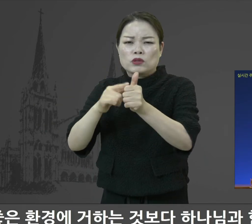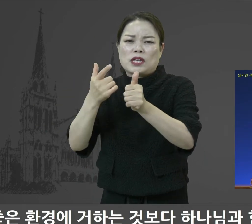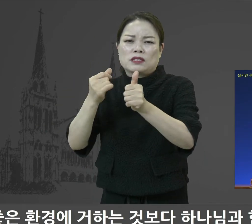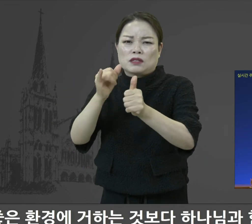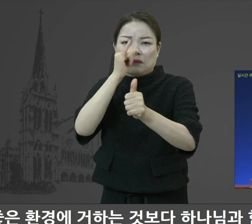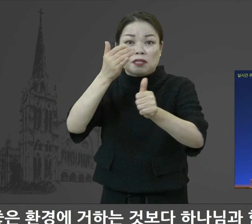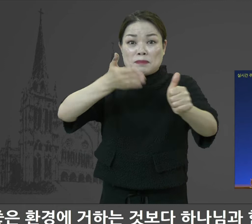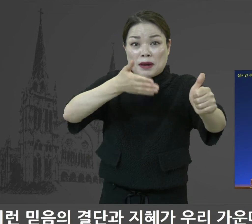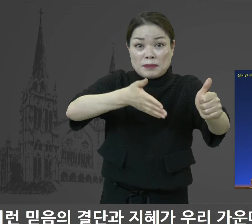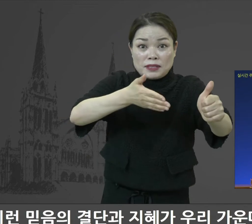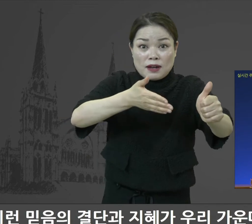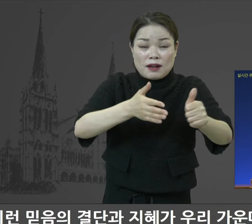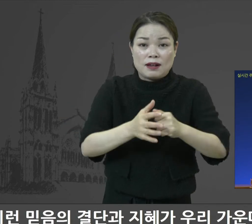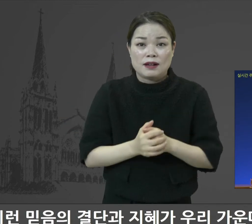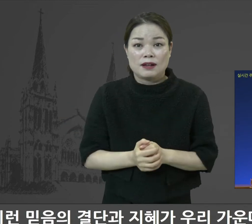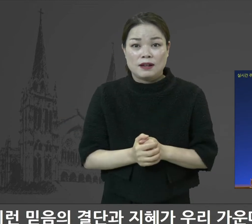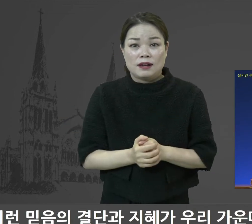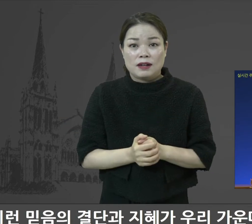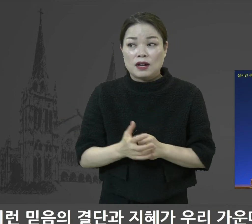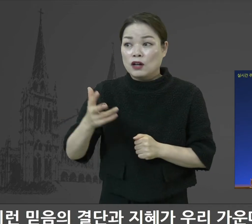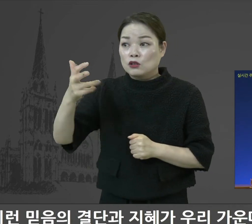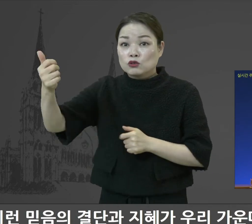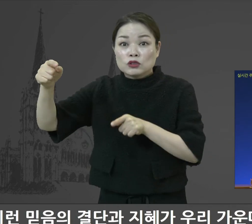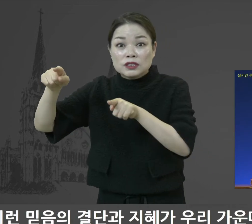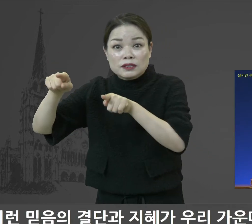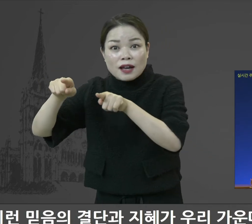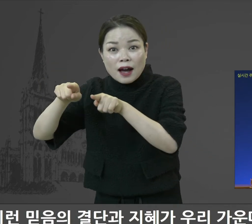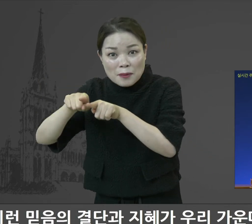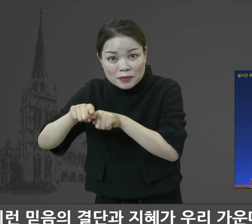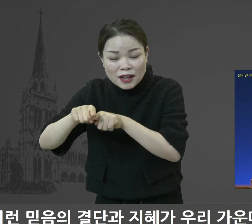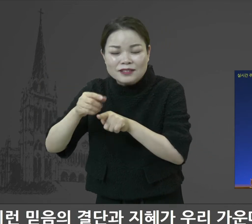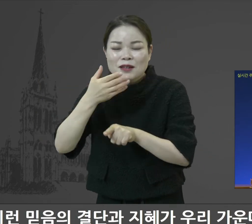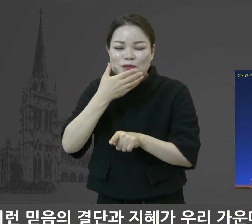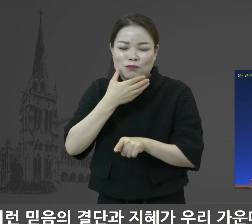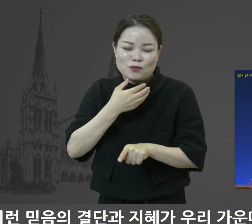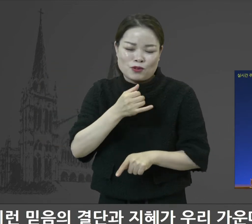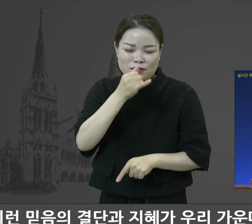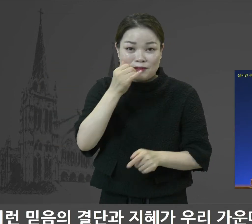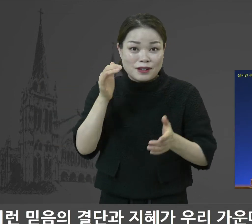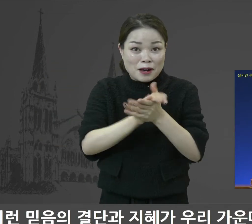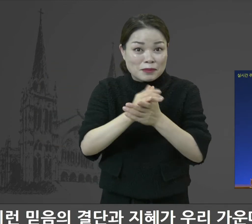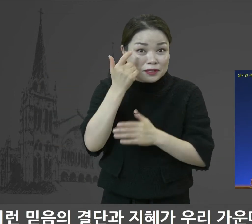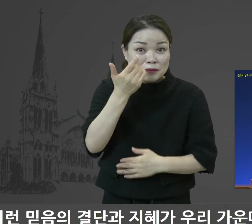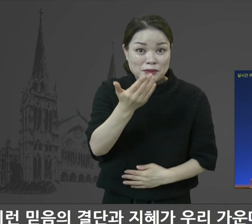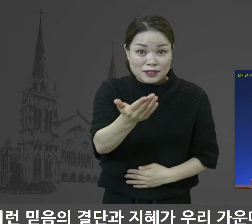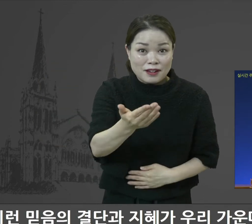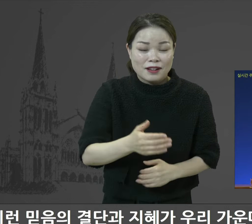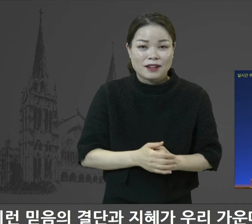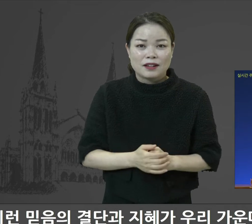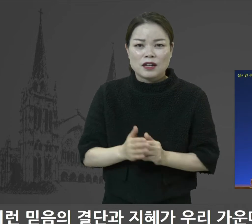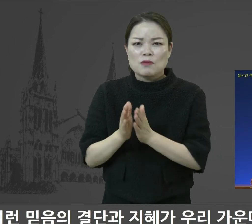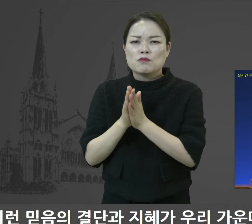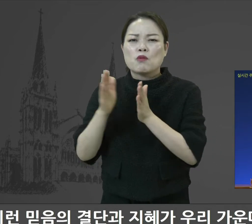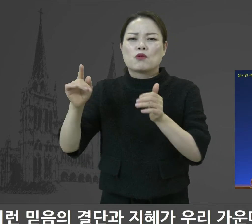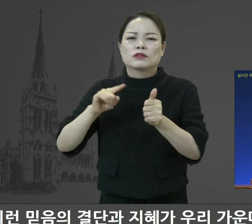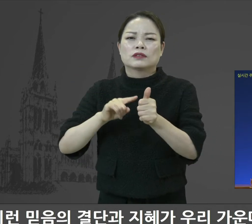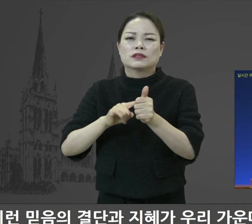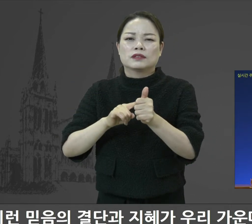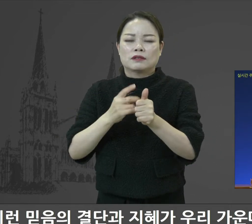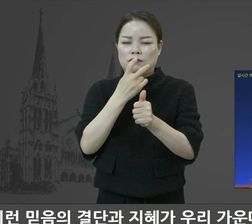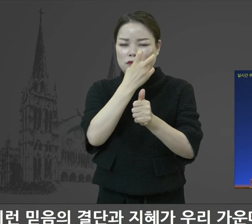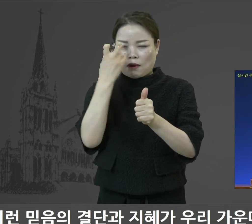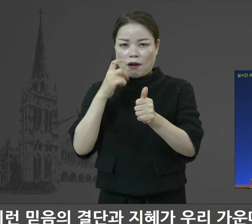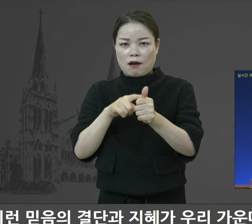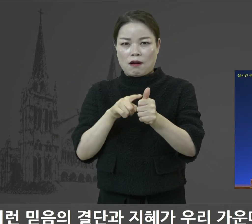소망합니다. 여러분, 주님과 함께 하는 게 복이죠. 아멘 되시겠습니까? 이 모세가 참 영민한